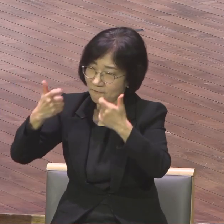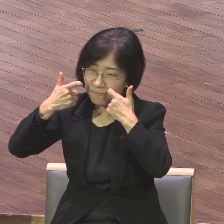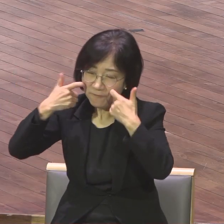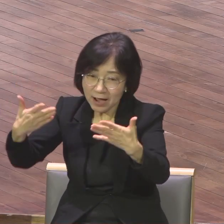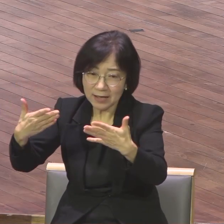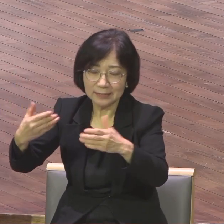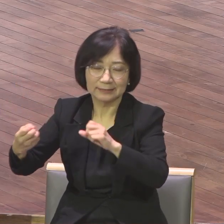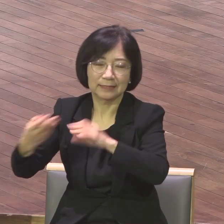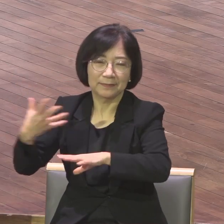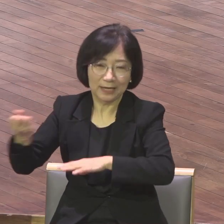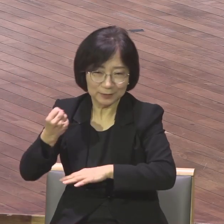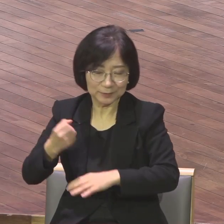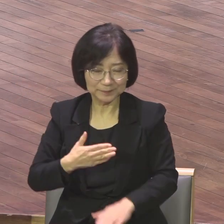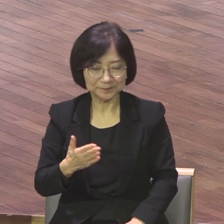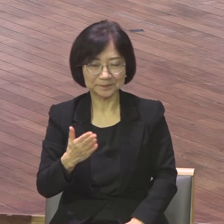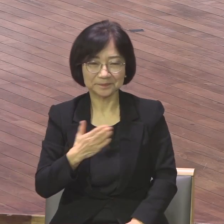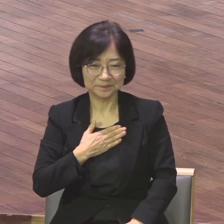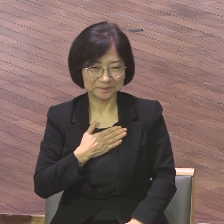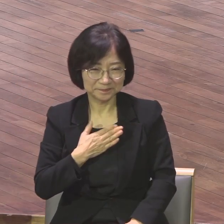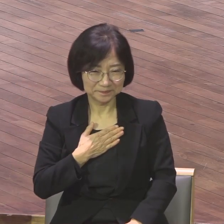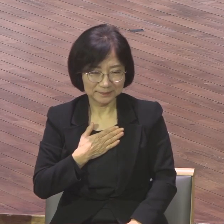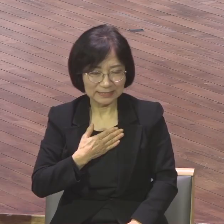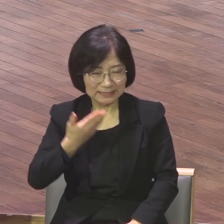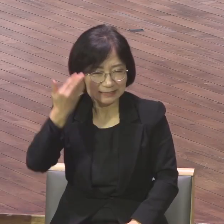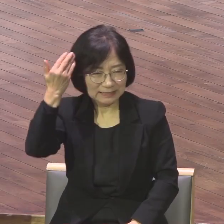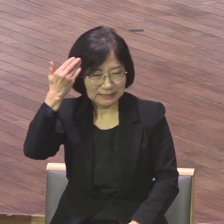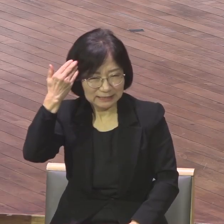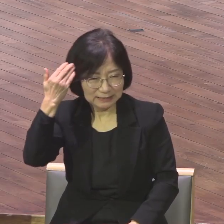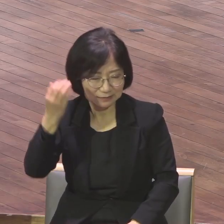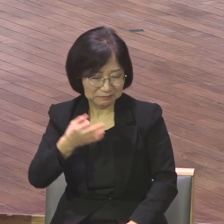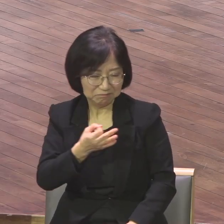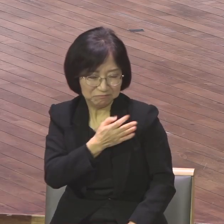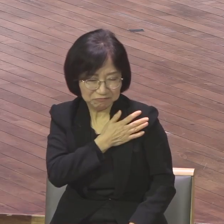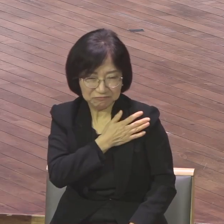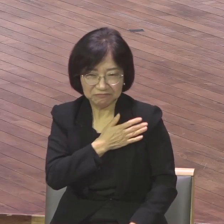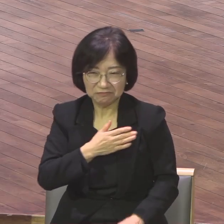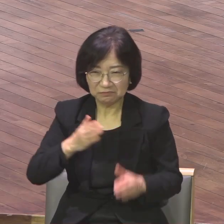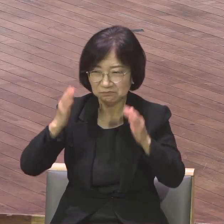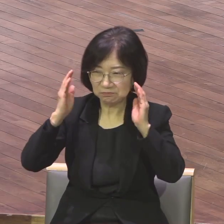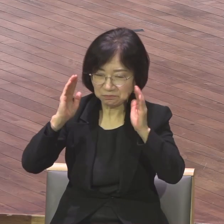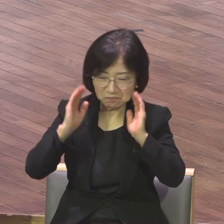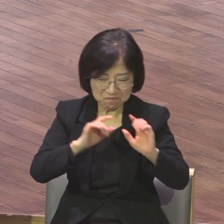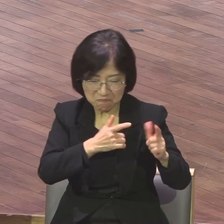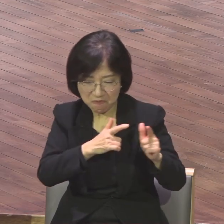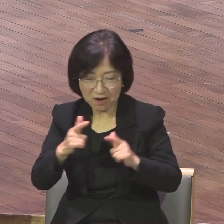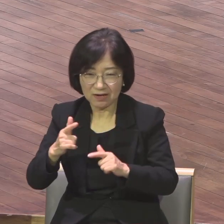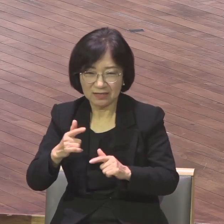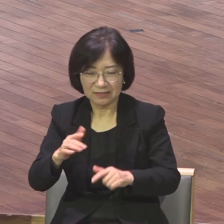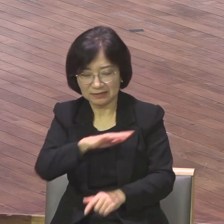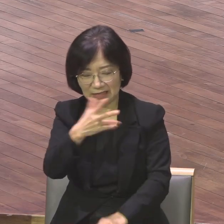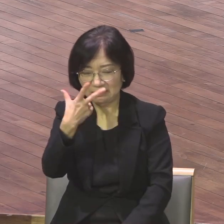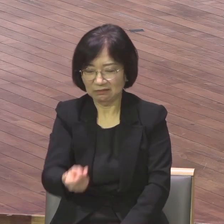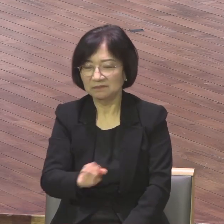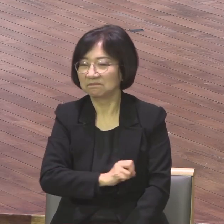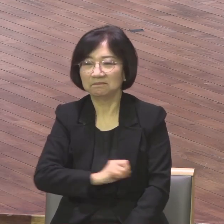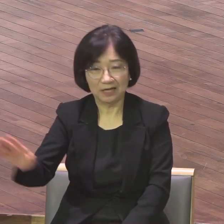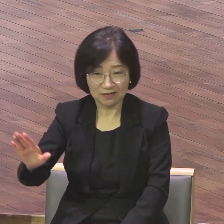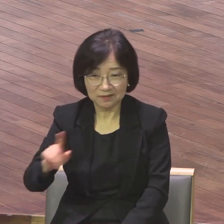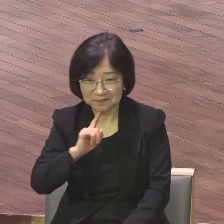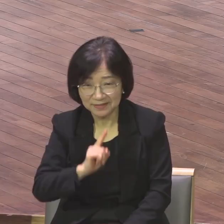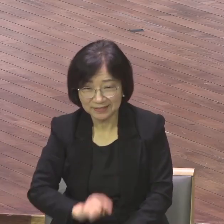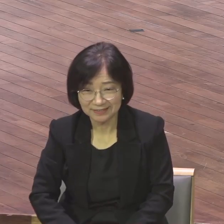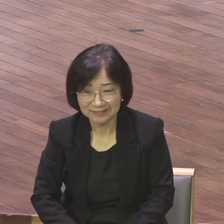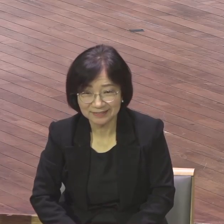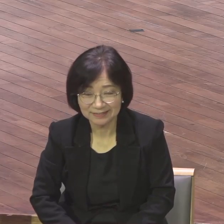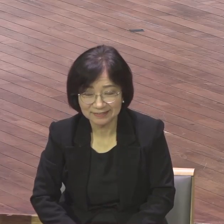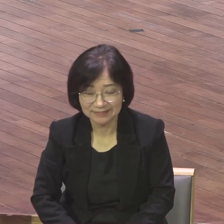그 많은 배경들, 그 많은 스펙들, 그 모든 것들을 다 나는 배설물로